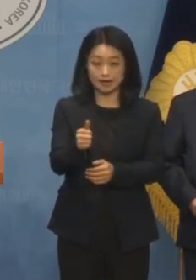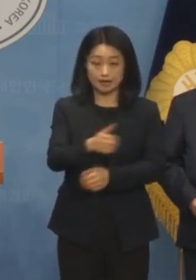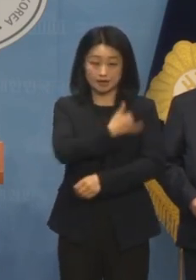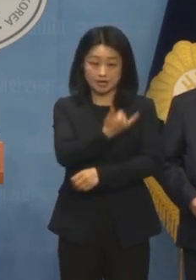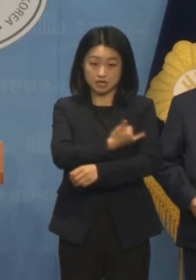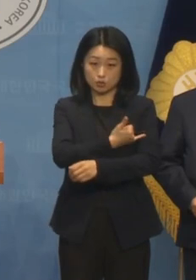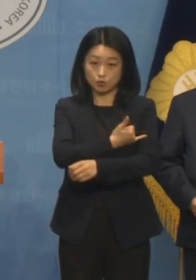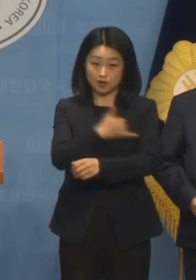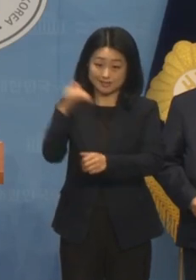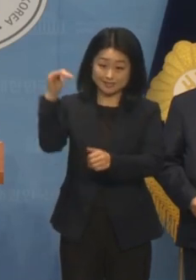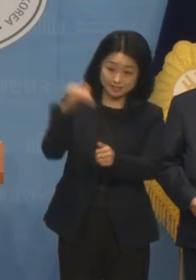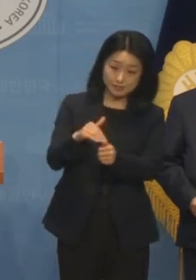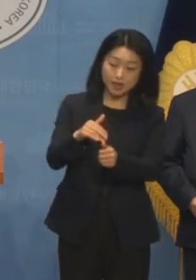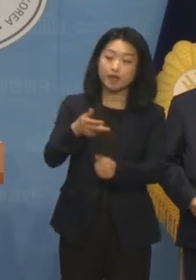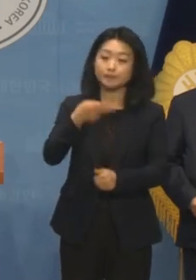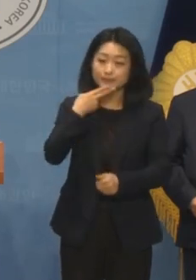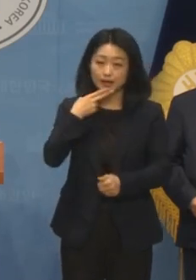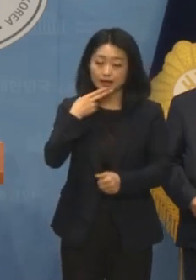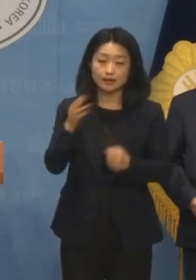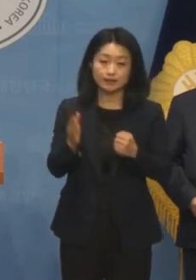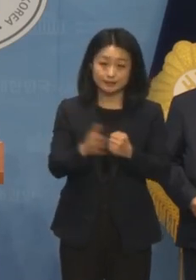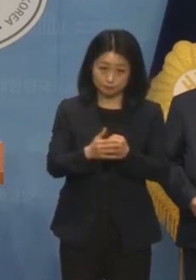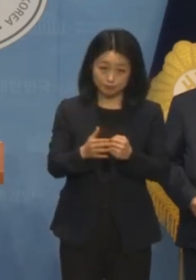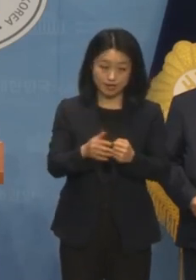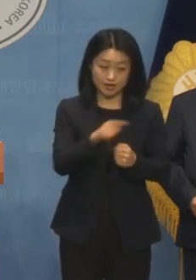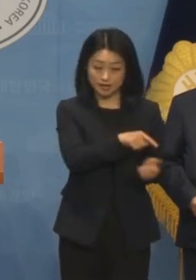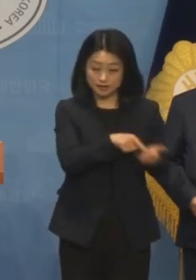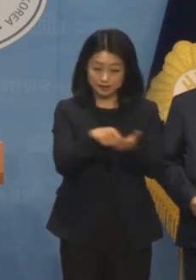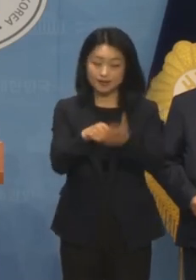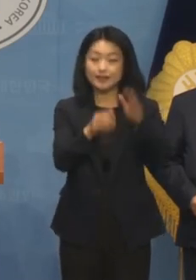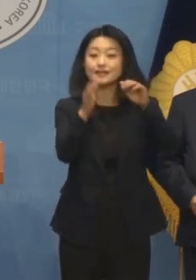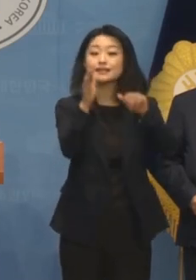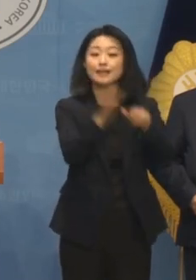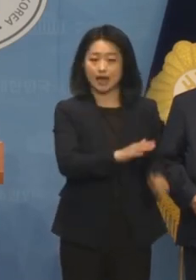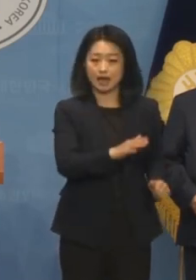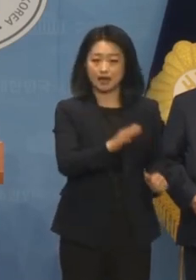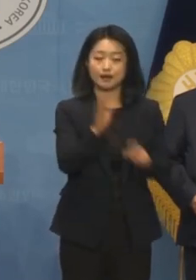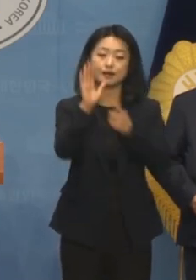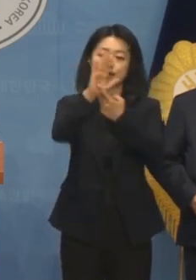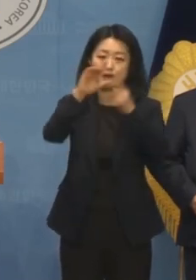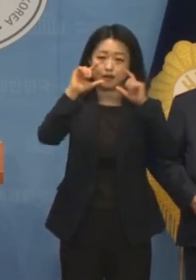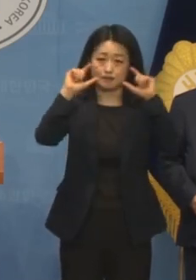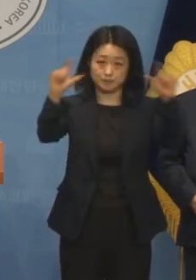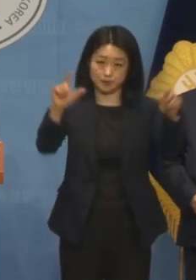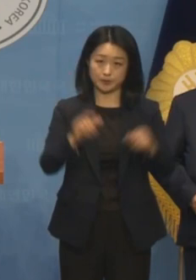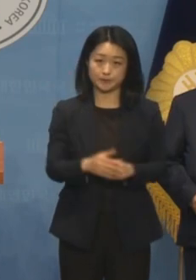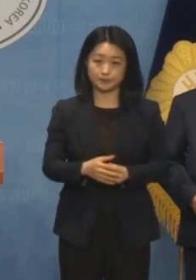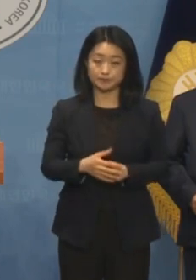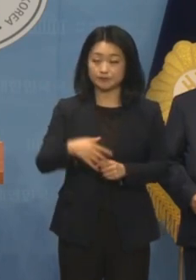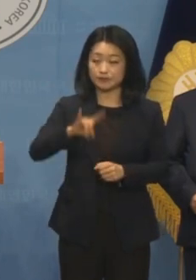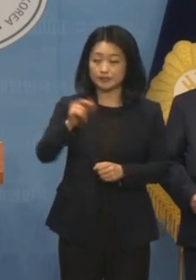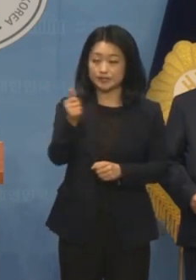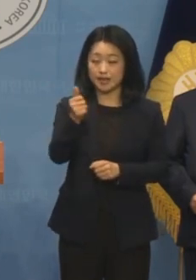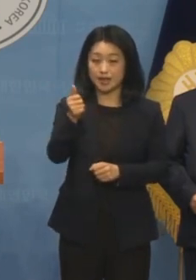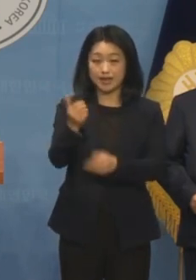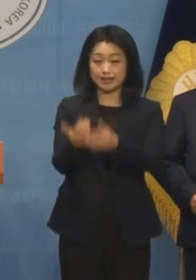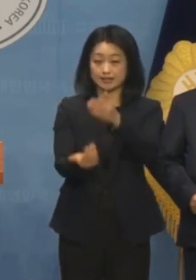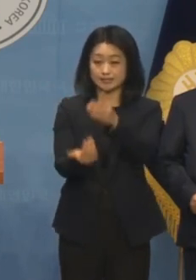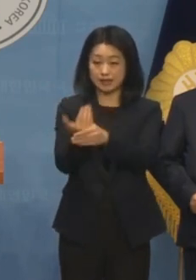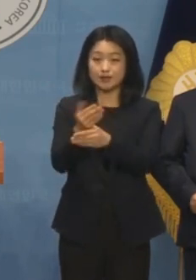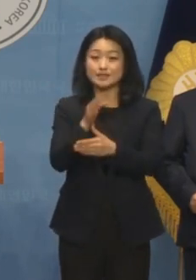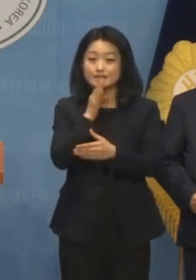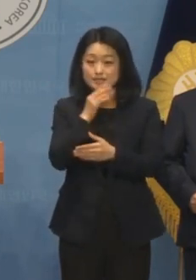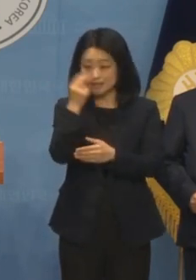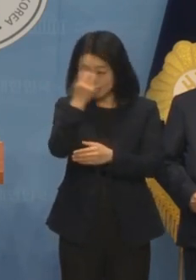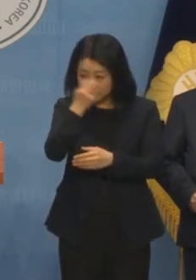침해에 해당하지 않기 때문에 기각한다고 밝혔습니다. 이처럼 최상병 사건에 대한